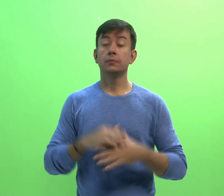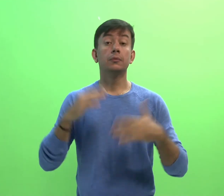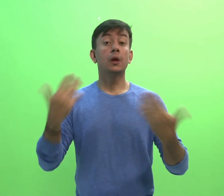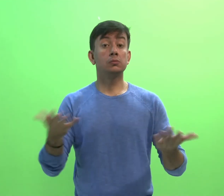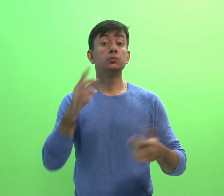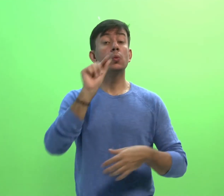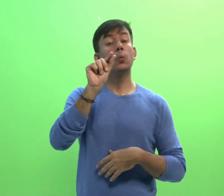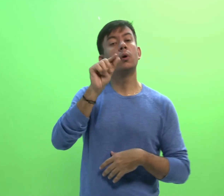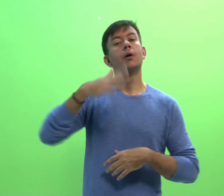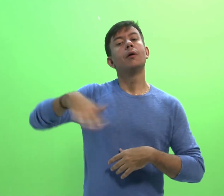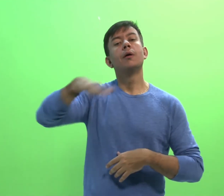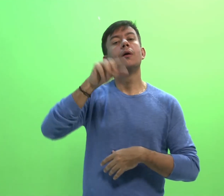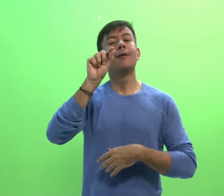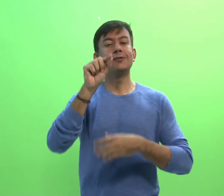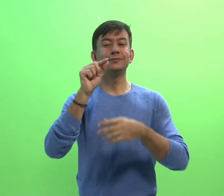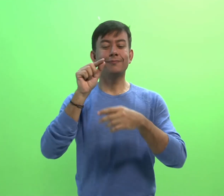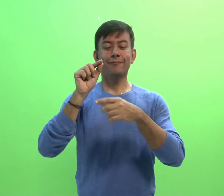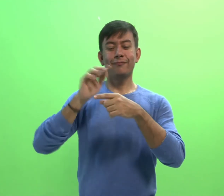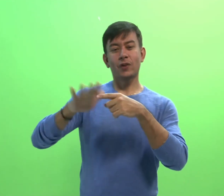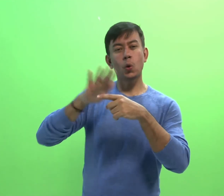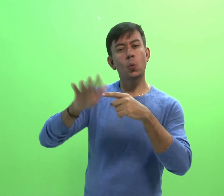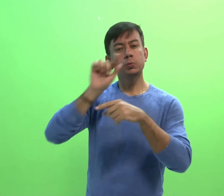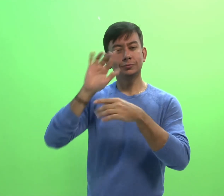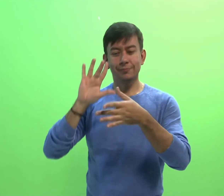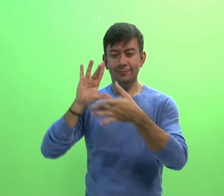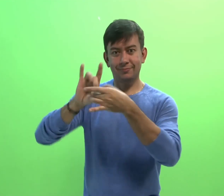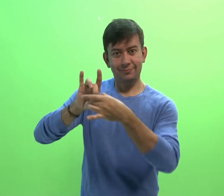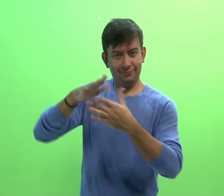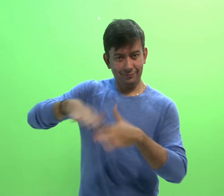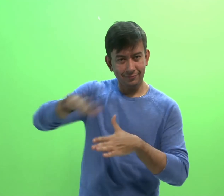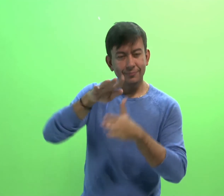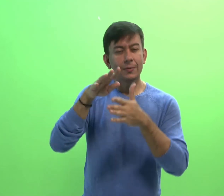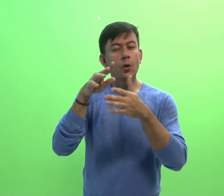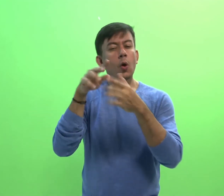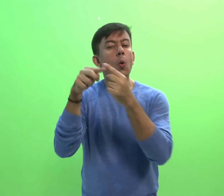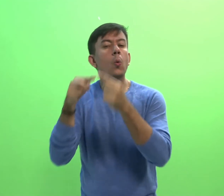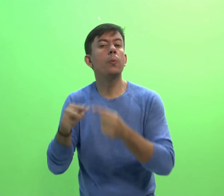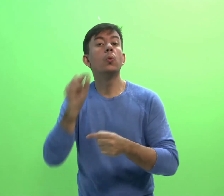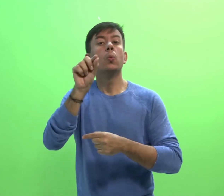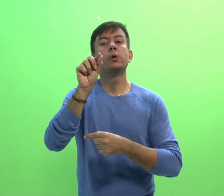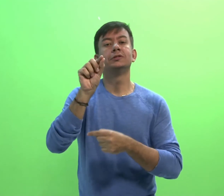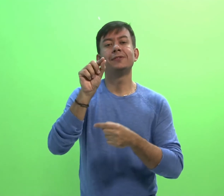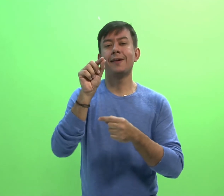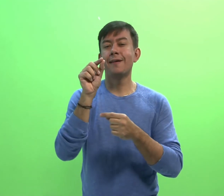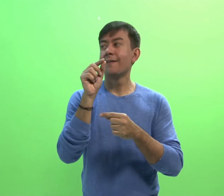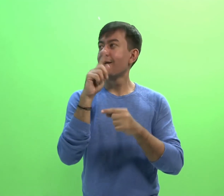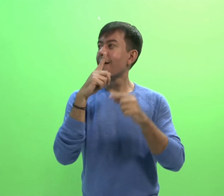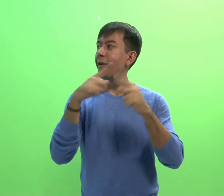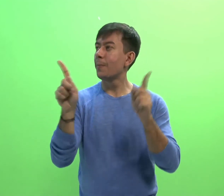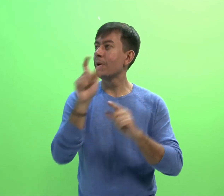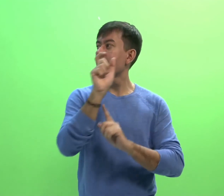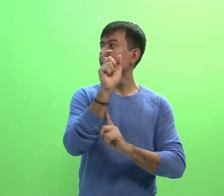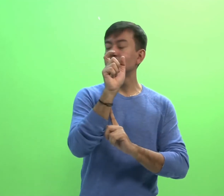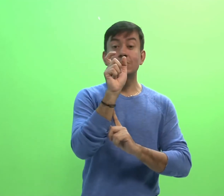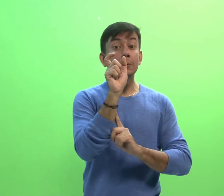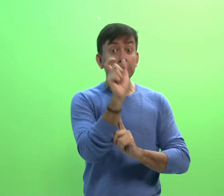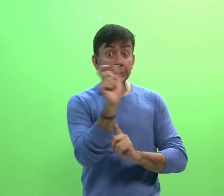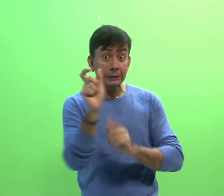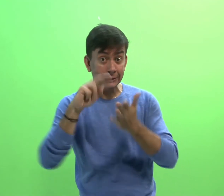Então, a fonologia, ela está elencada com as palavras.